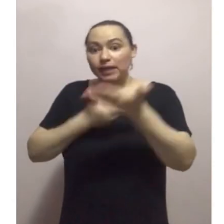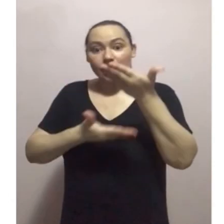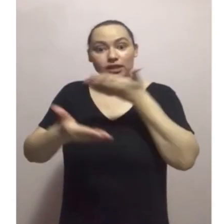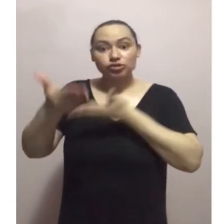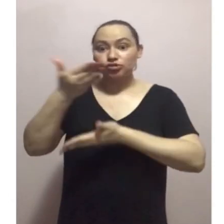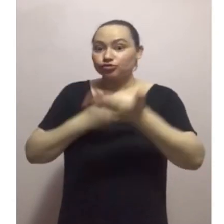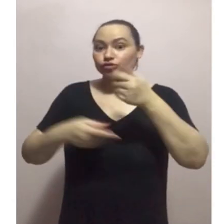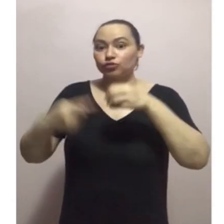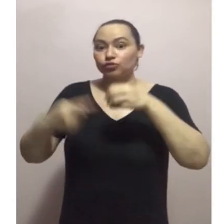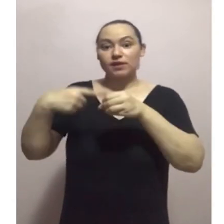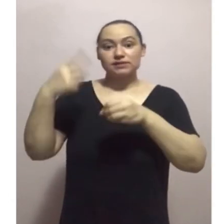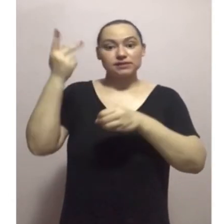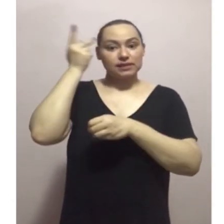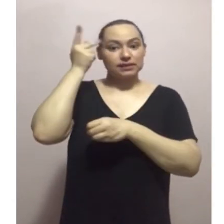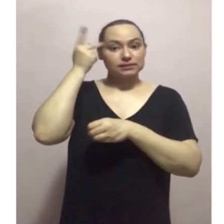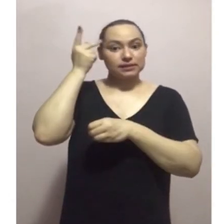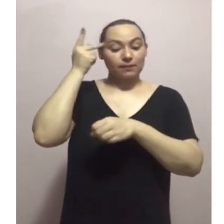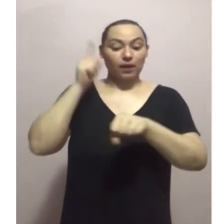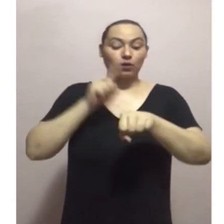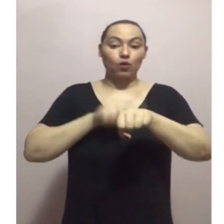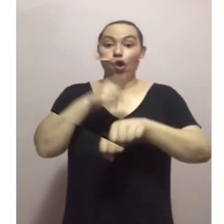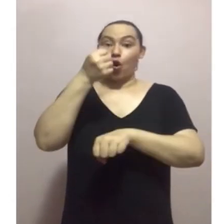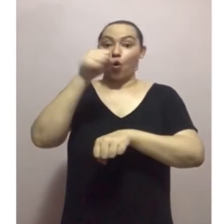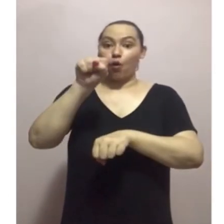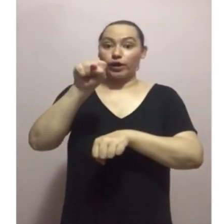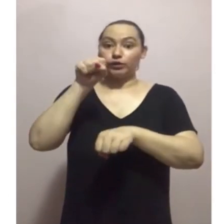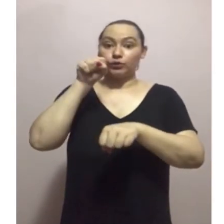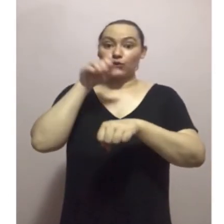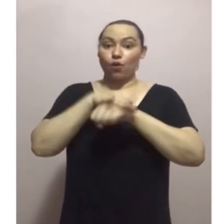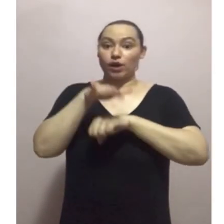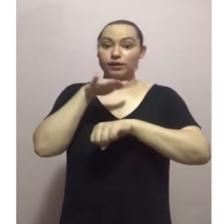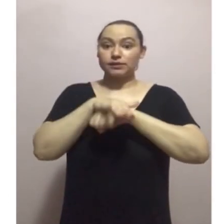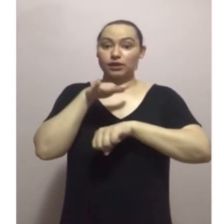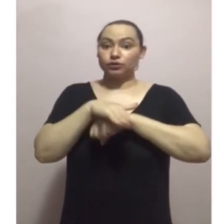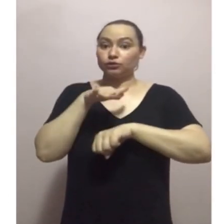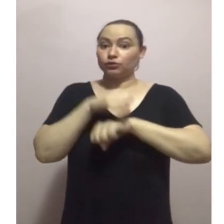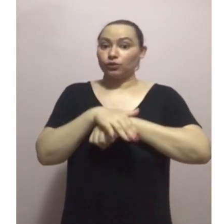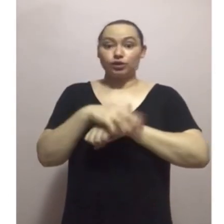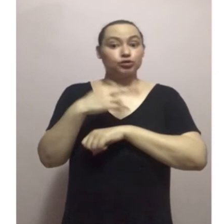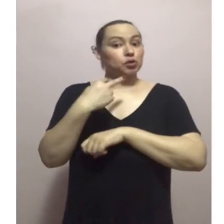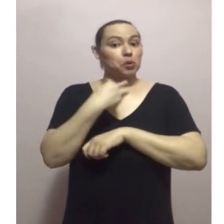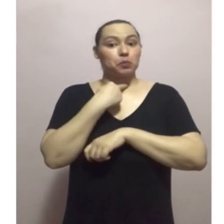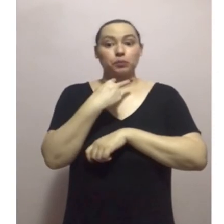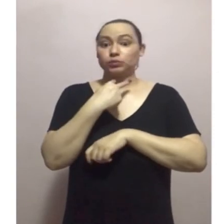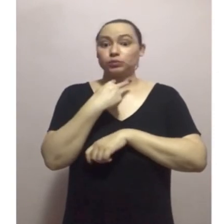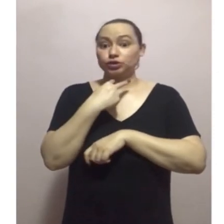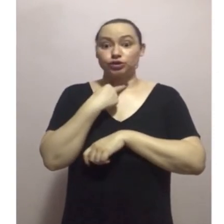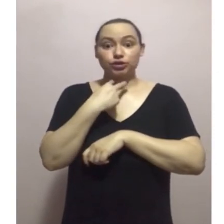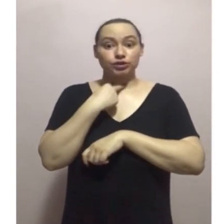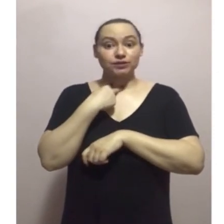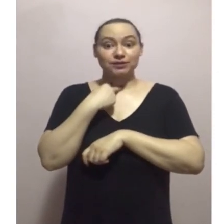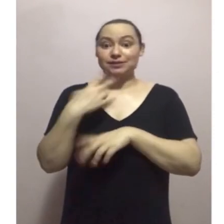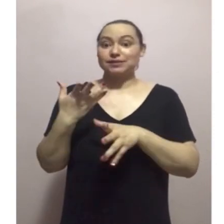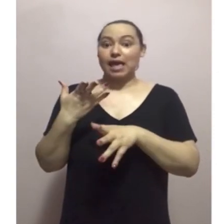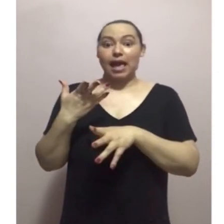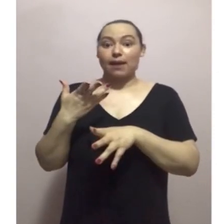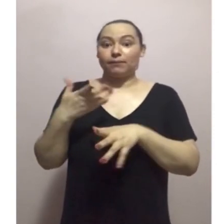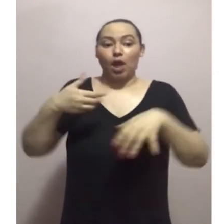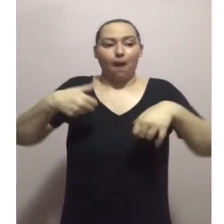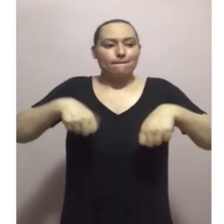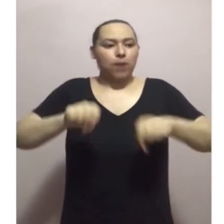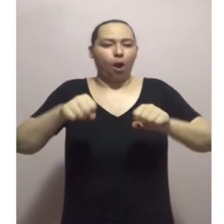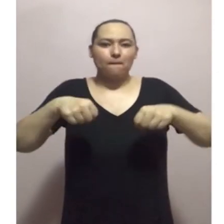de São Paulo. O espetáculo às 8, na casa dele, não tinha condição de interditar. Motoqueiro bombando,